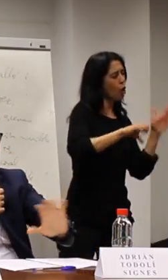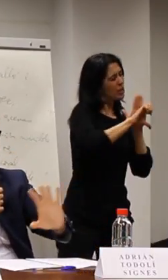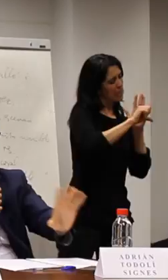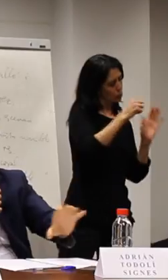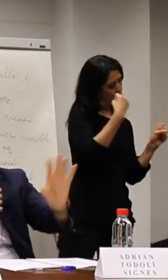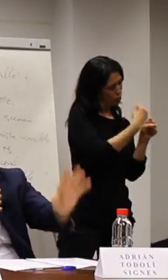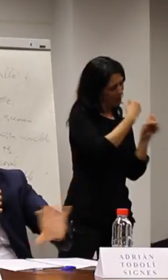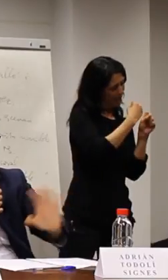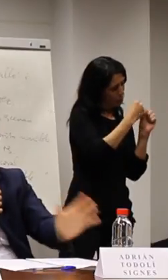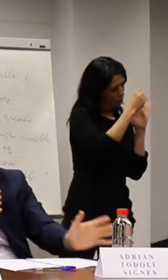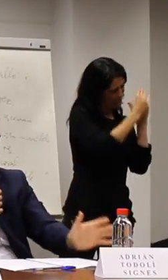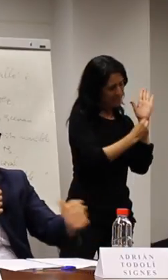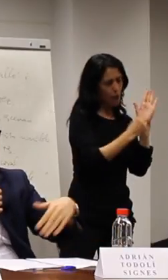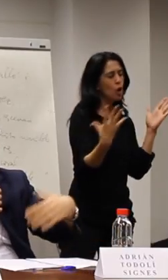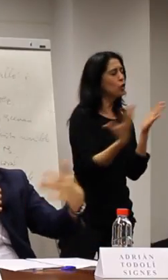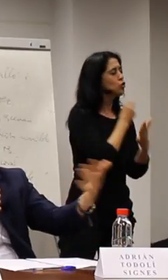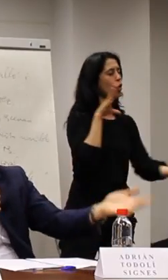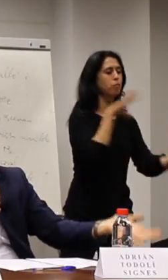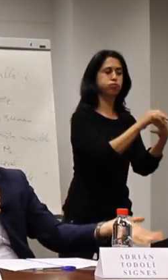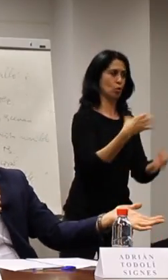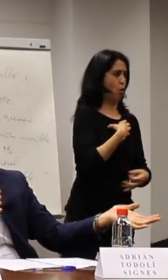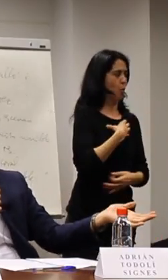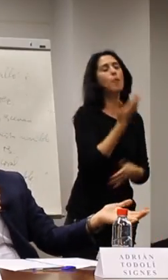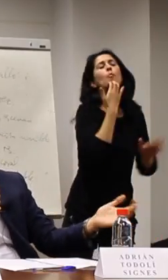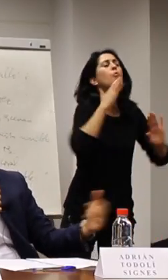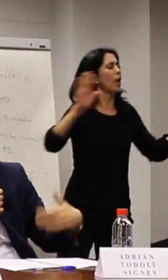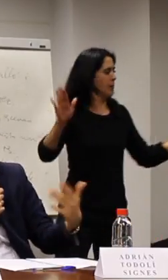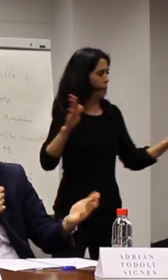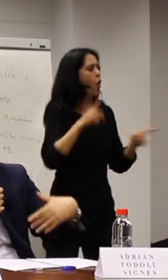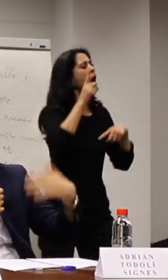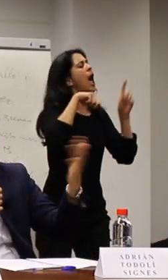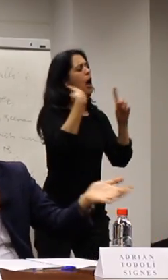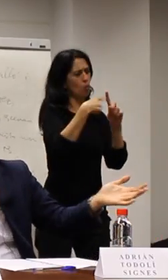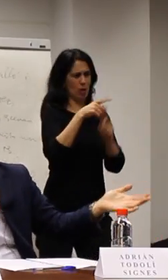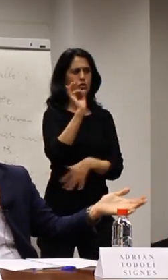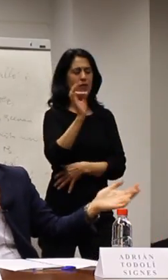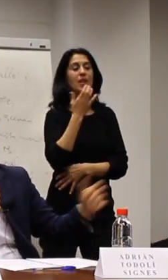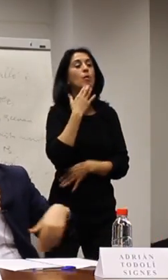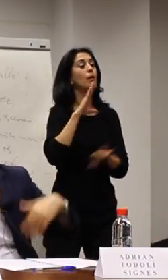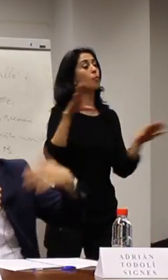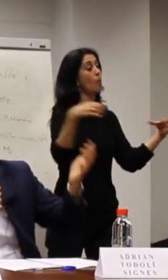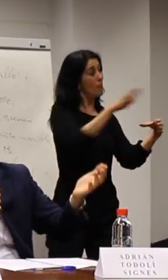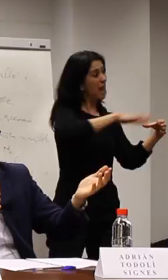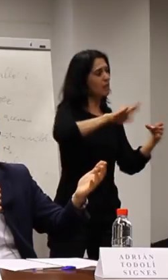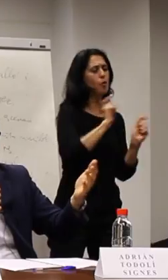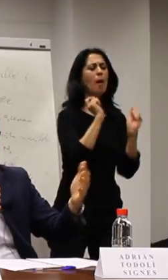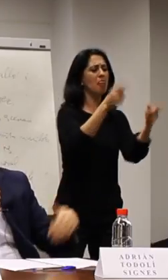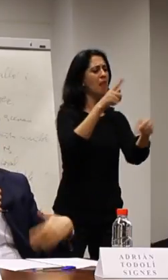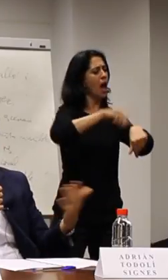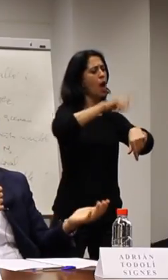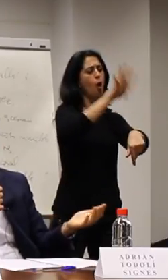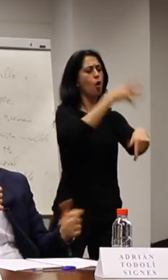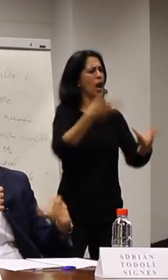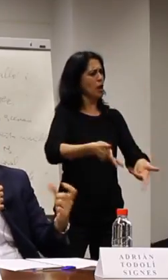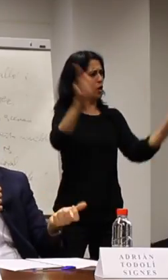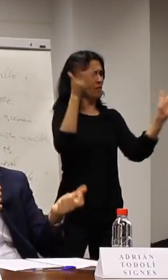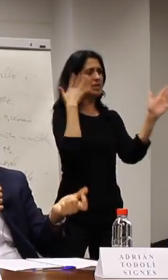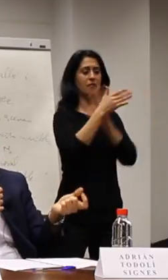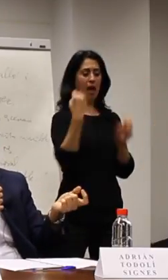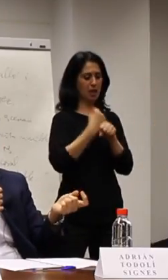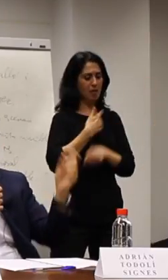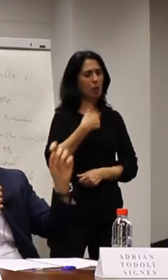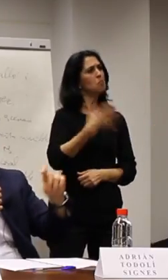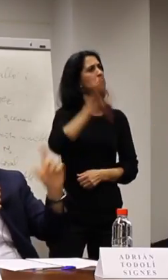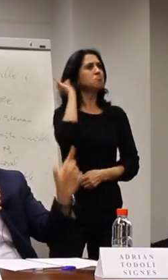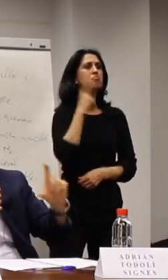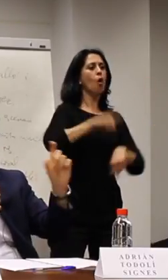hay cosas que son ciertas. Por ejemplo, estas plataformas dan libertad de horario, ¿no? El trabajador puede elegir cuándo trabajar o cuánta jornada. Entonces, claro, aplicarle a lo